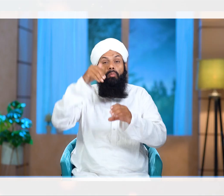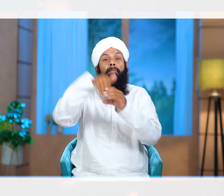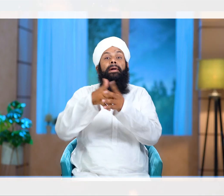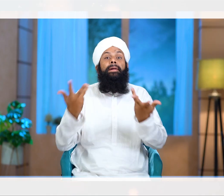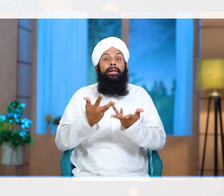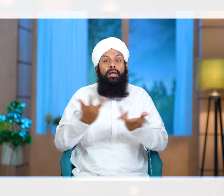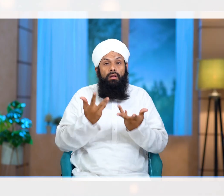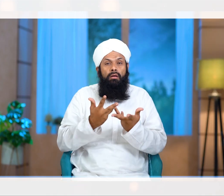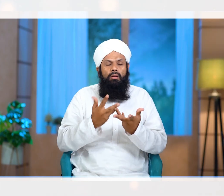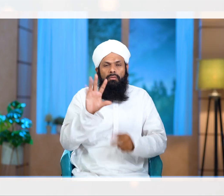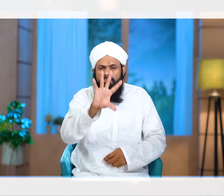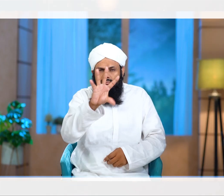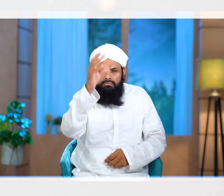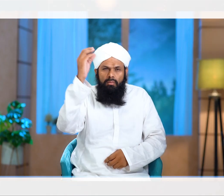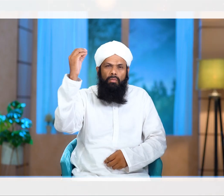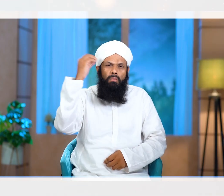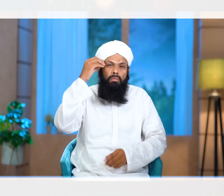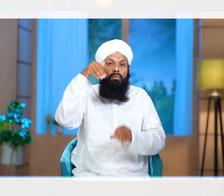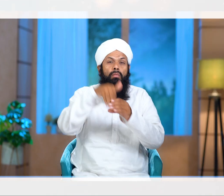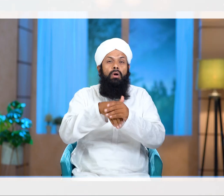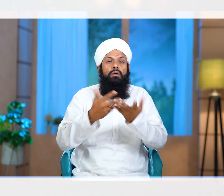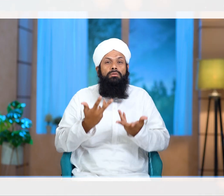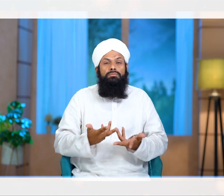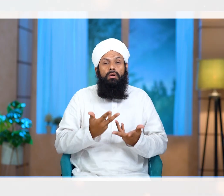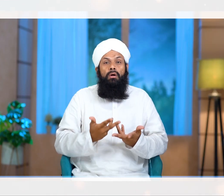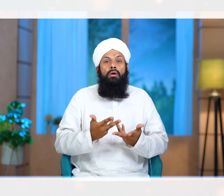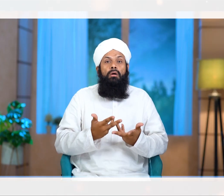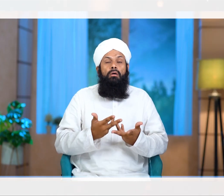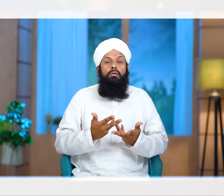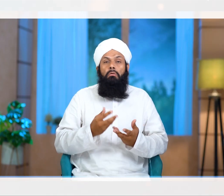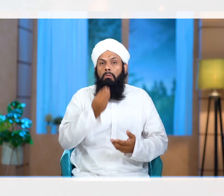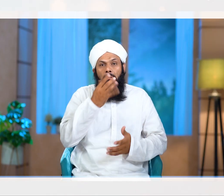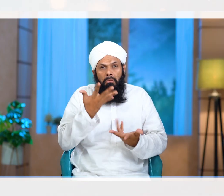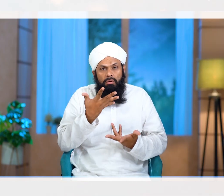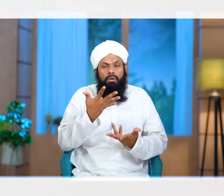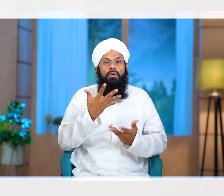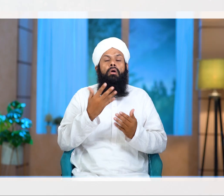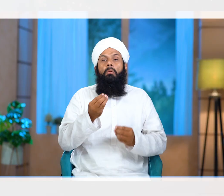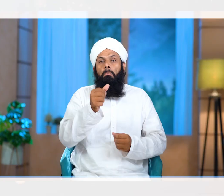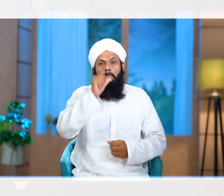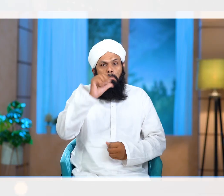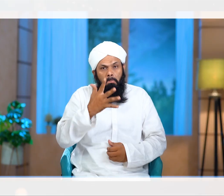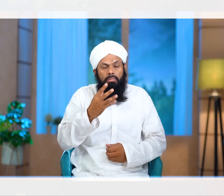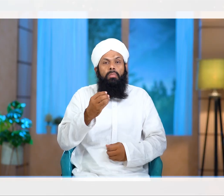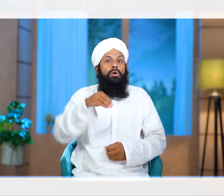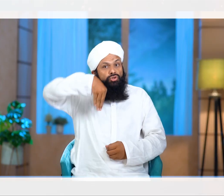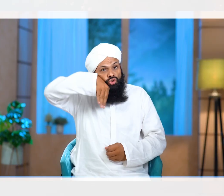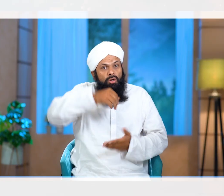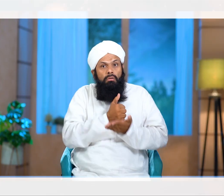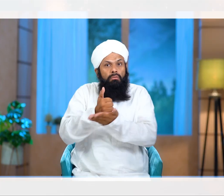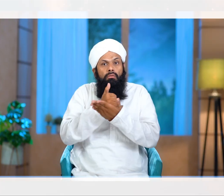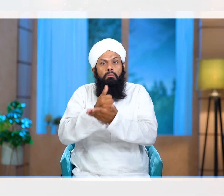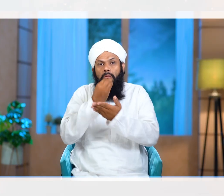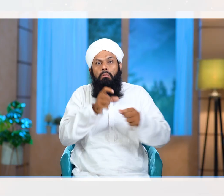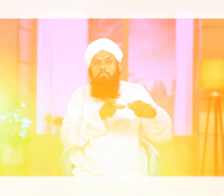رپورٹس انکوائری کروا لیتے کہ اس کی پوزیشن کیا ہے. اب کسان کے تعلق سے بادشاہ نے معلومات لی تو پتہ چلا کہ اس کے پاس نہ کھانے کا ہے،